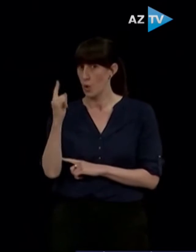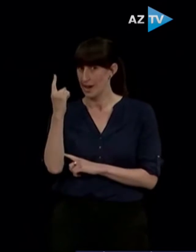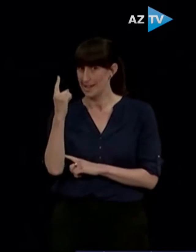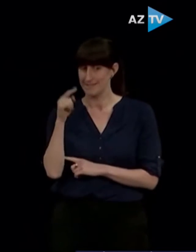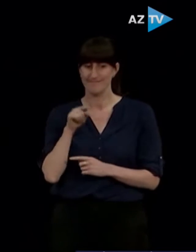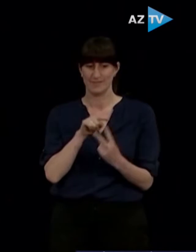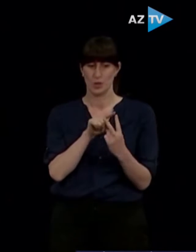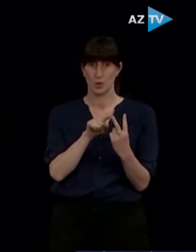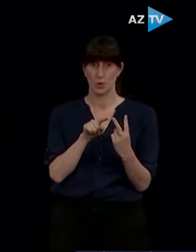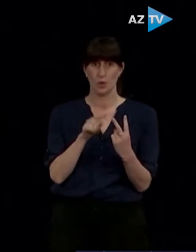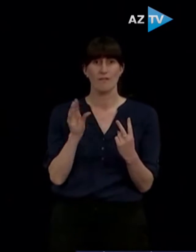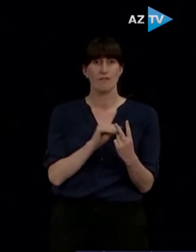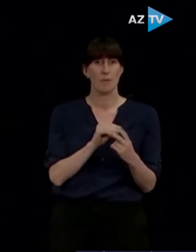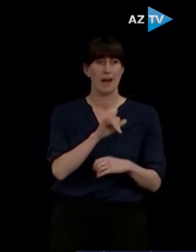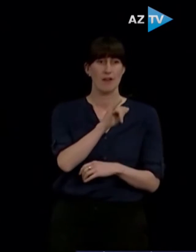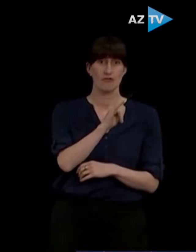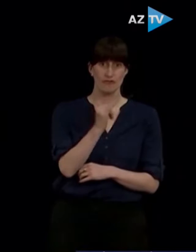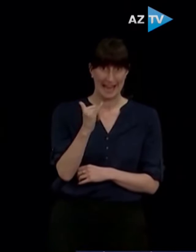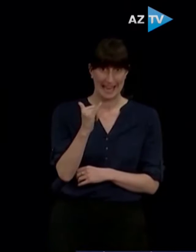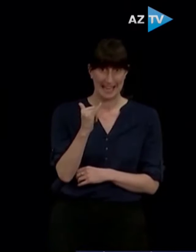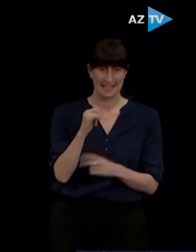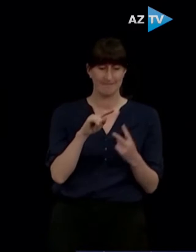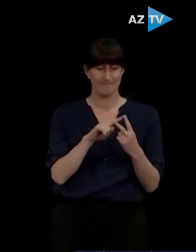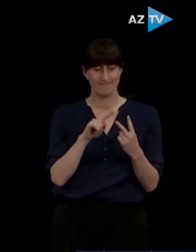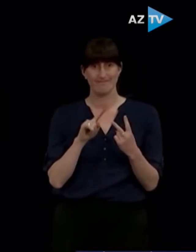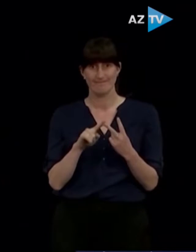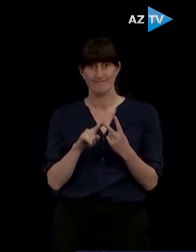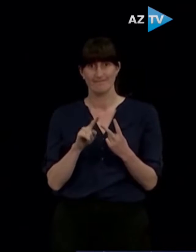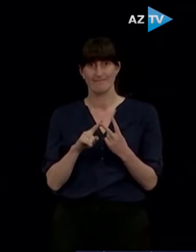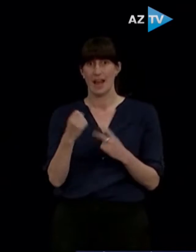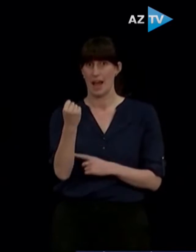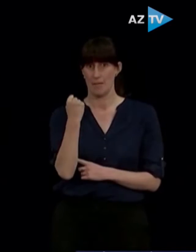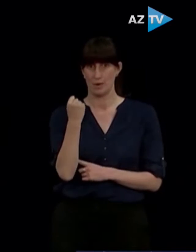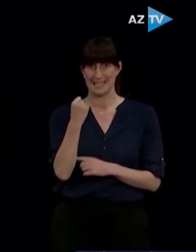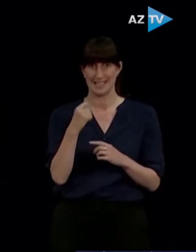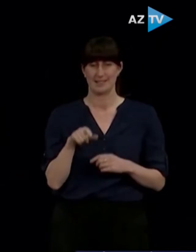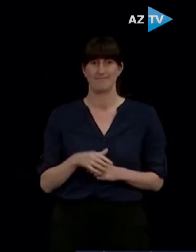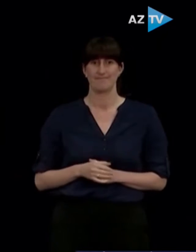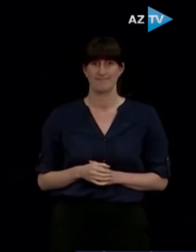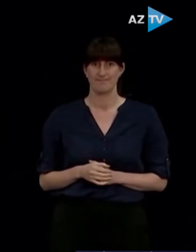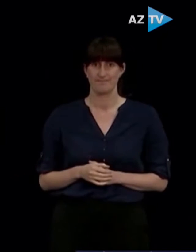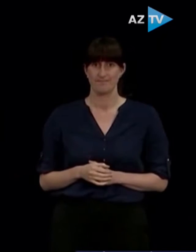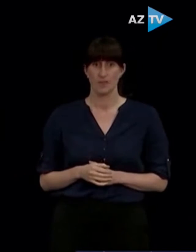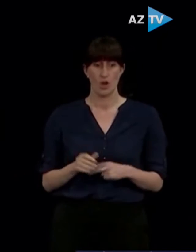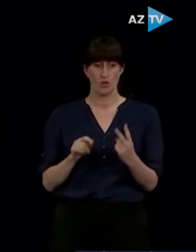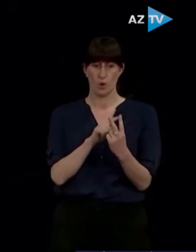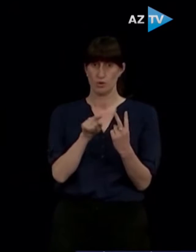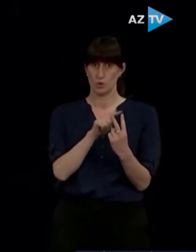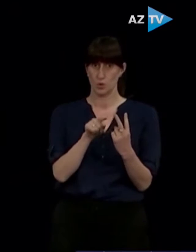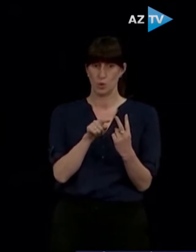əlavə, noyabrın 1-dən etibarən Yeni Zelandiyaya gələn əcnəbi vətəndaşlardan tam vaksinasiyanı təsdiq edən sənəd tələb